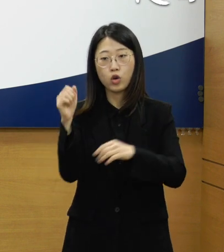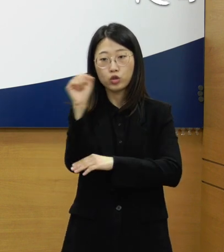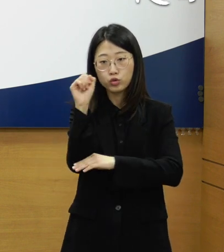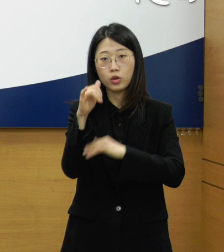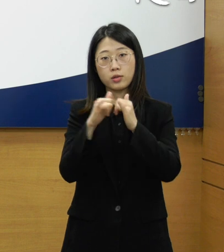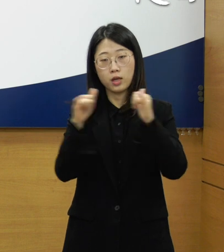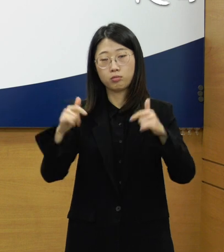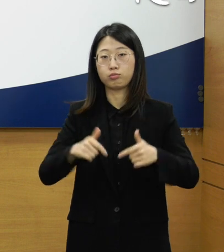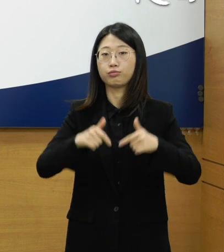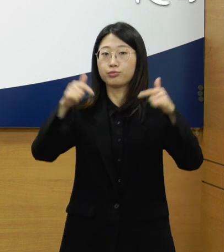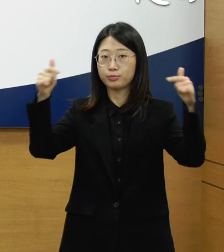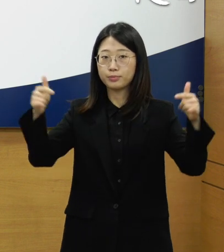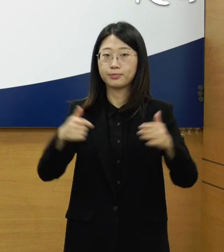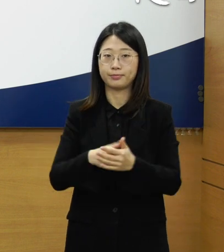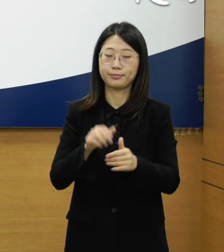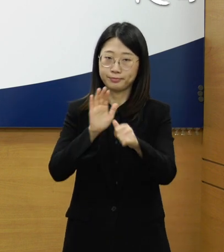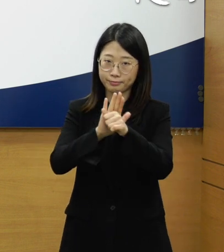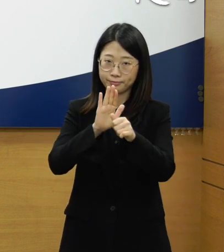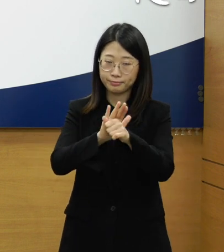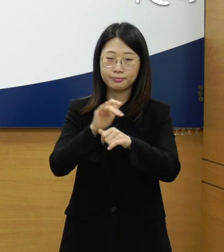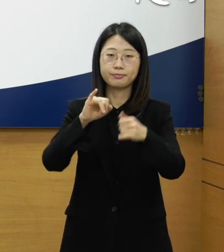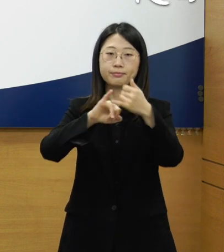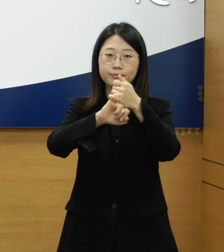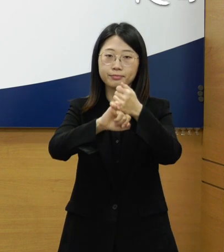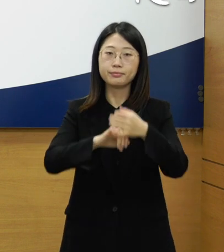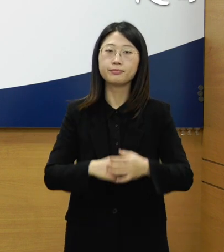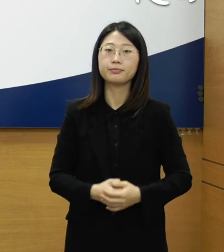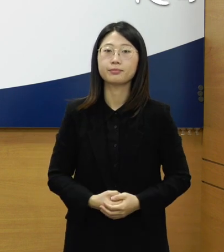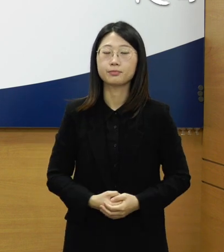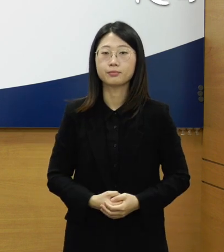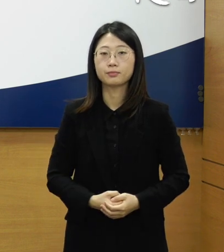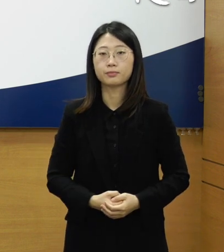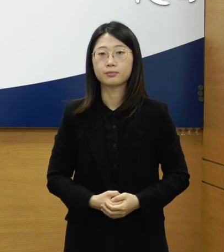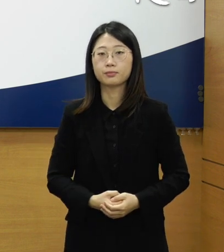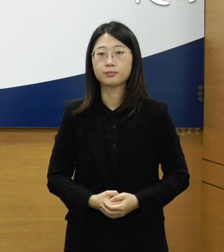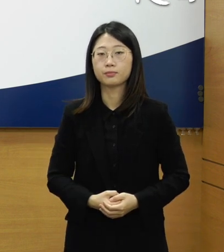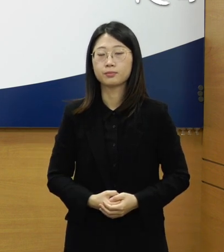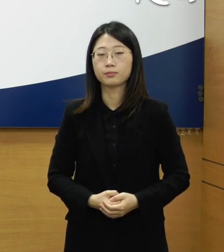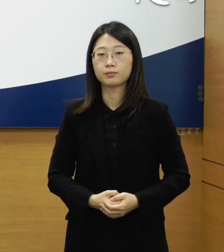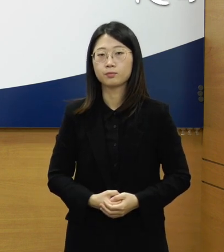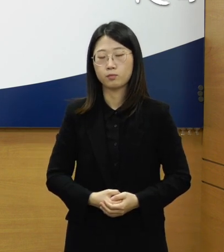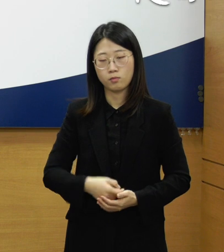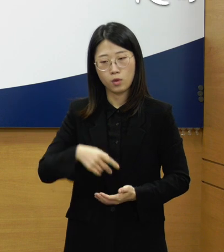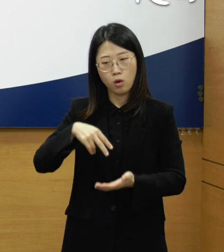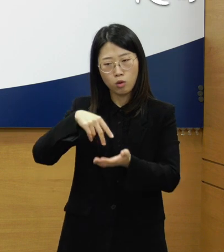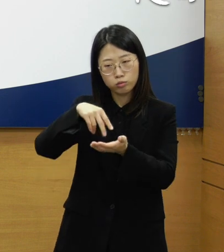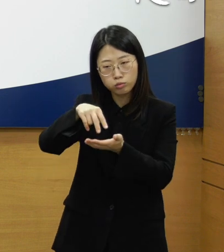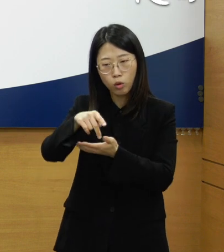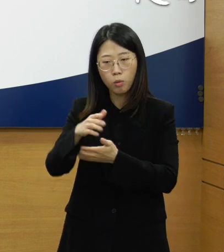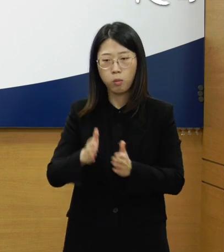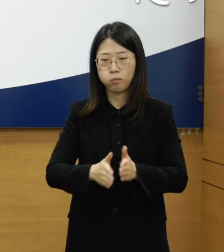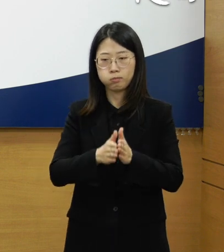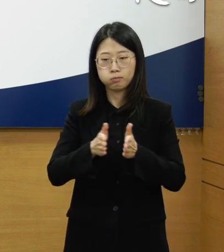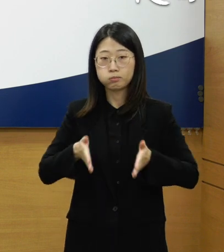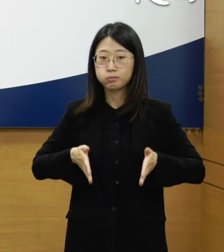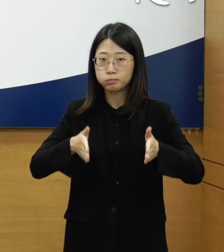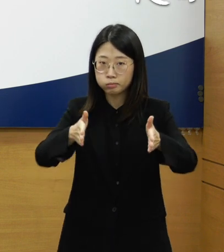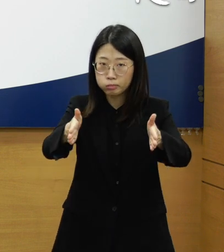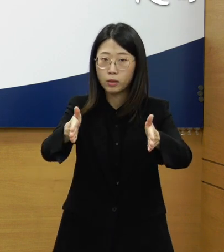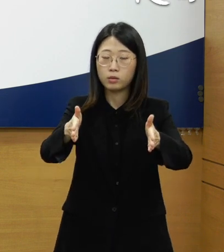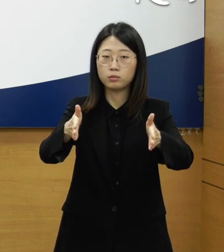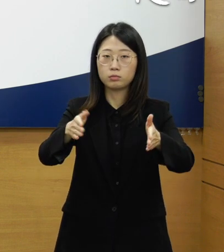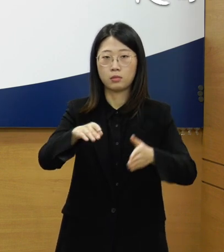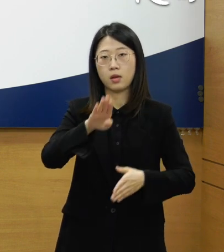등을 추진하겠습니다. 아울러 보행환경 배리어프리 도시 조성을